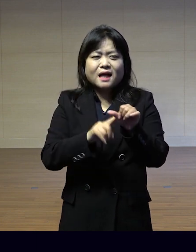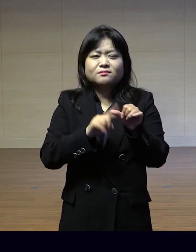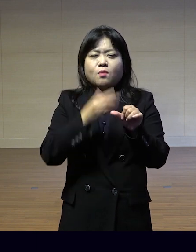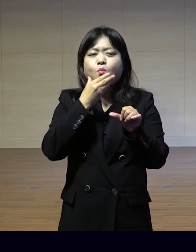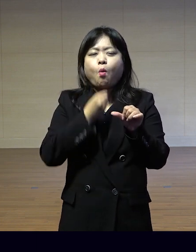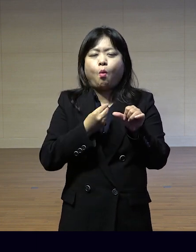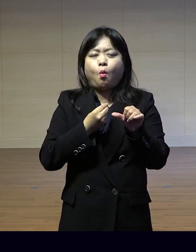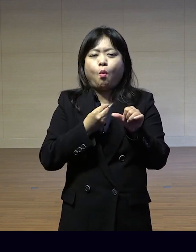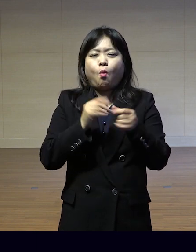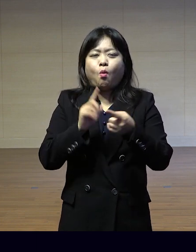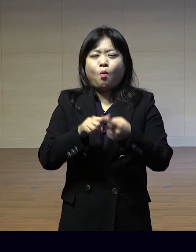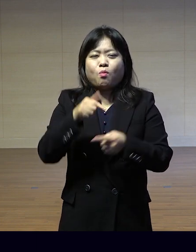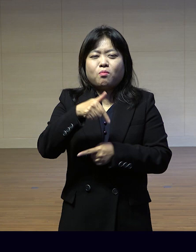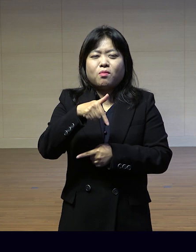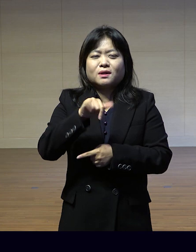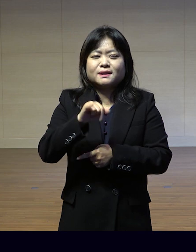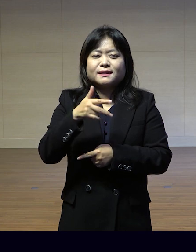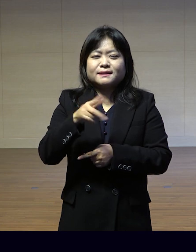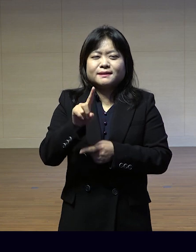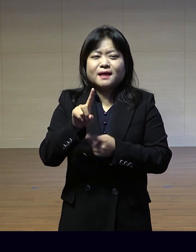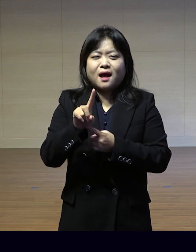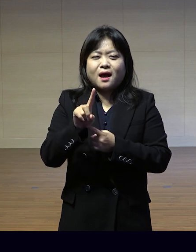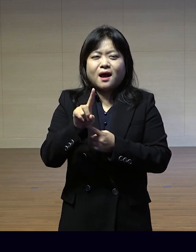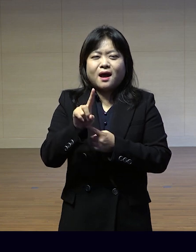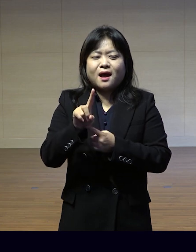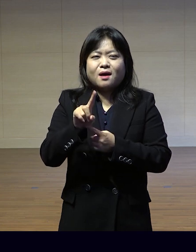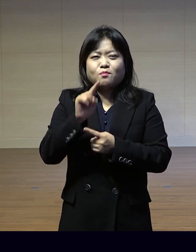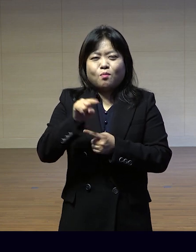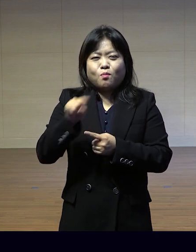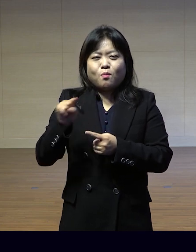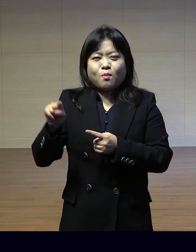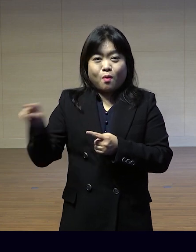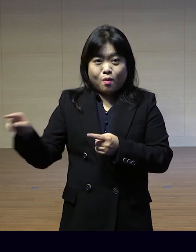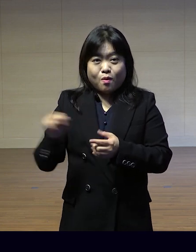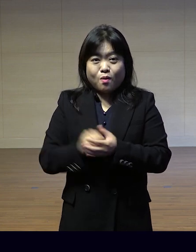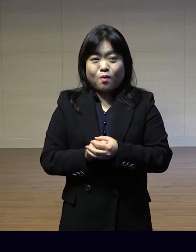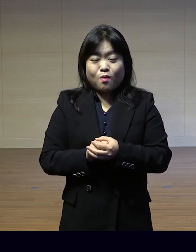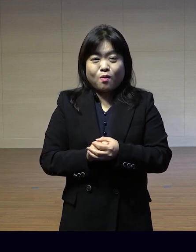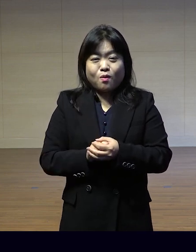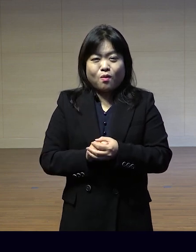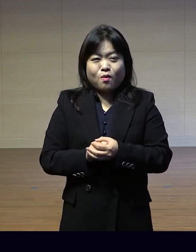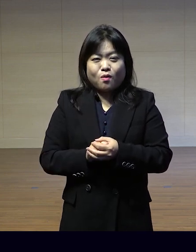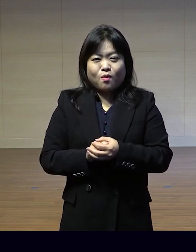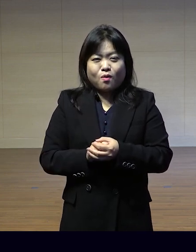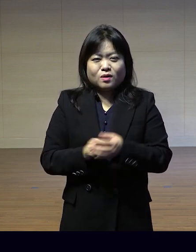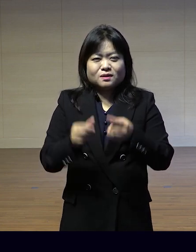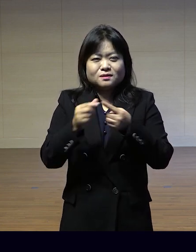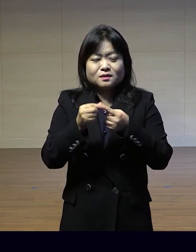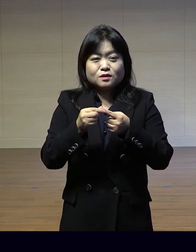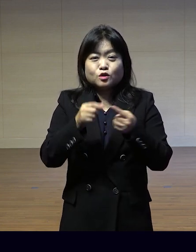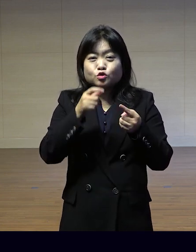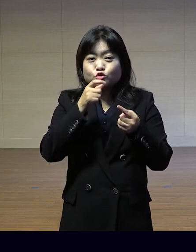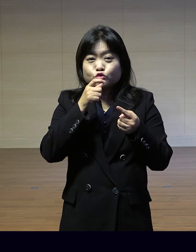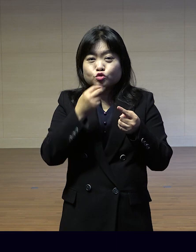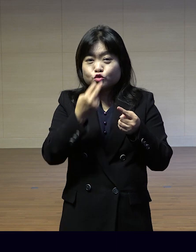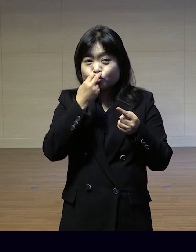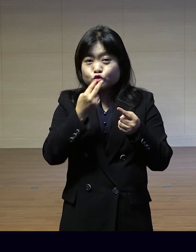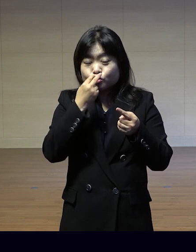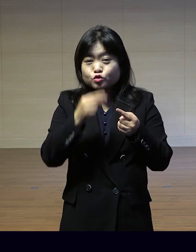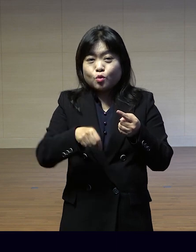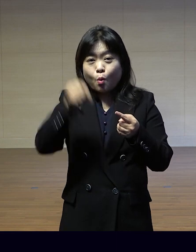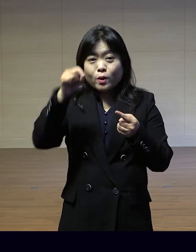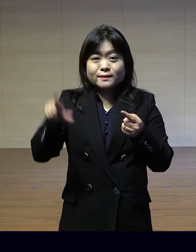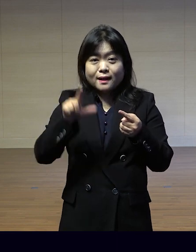얘기해요. 기자 우리 그건 뭐라 그러냐면 첫째는 수